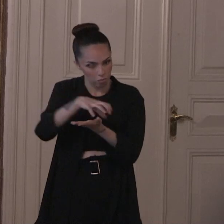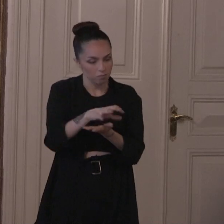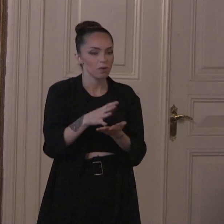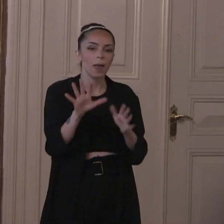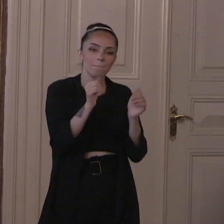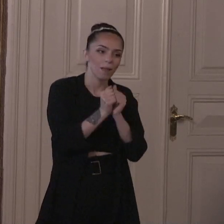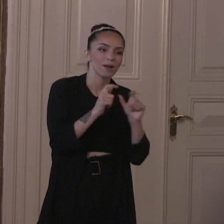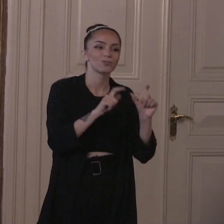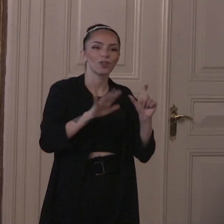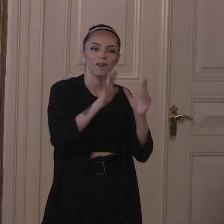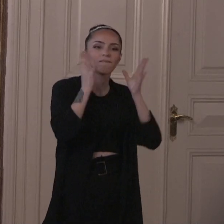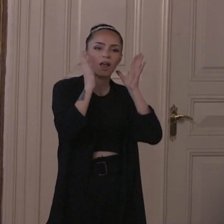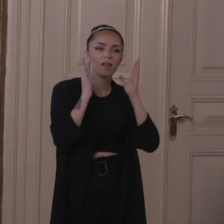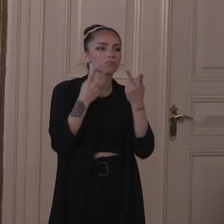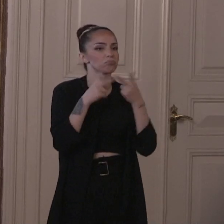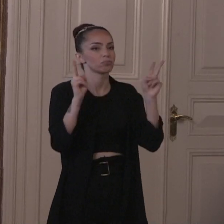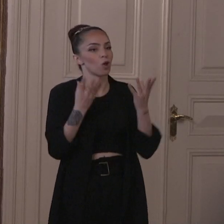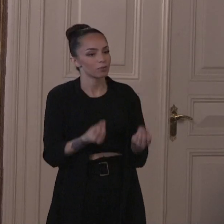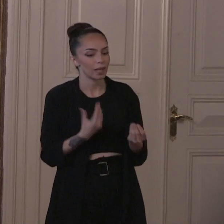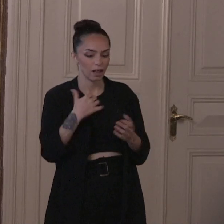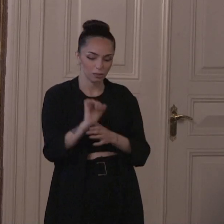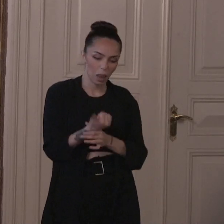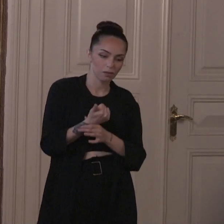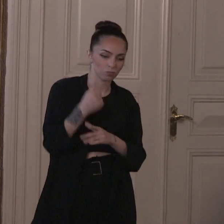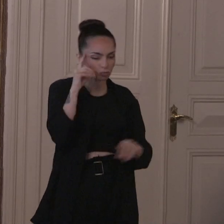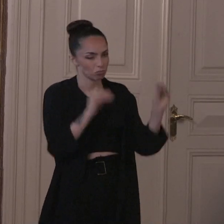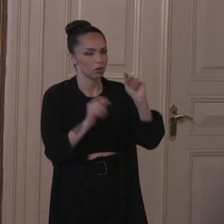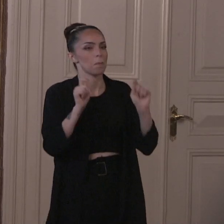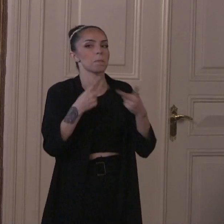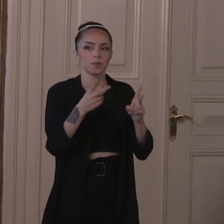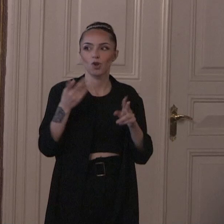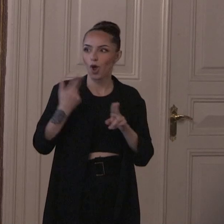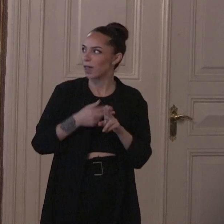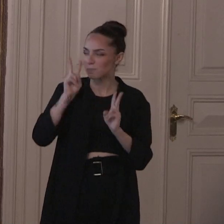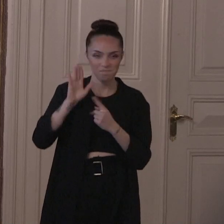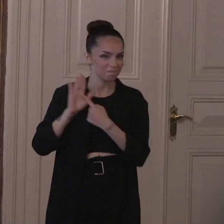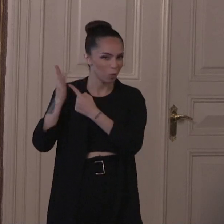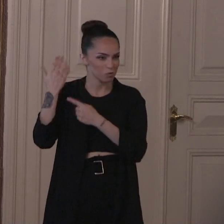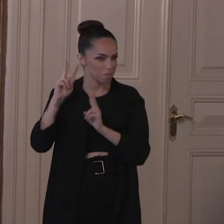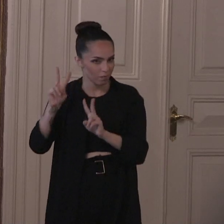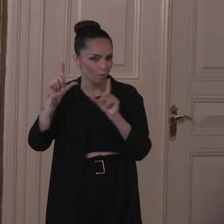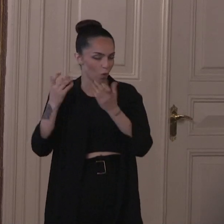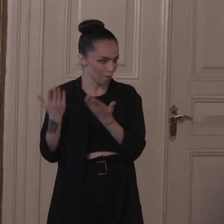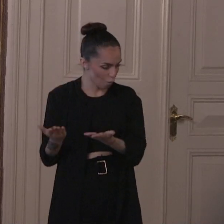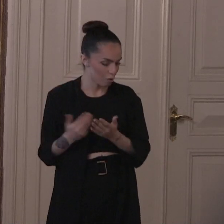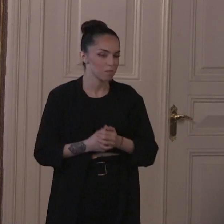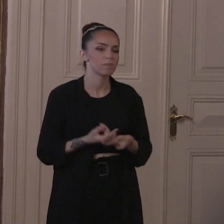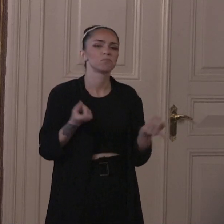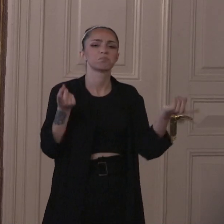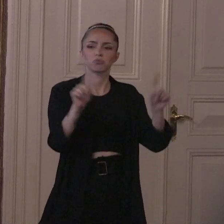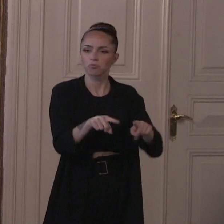aktivite gerçekleştirebilecekleri, becerilerini ortaya koyabilecekleri, ki burada örneklerini çok çok şeyle koyduk,